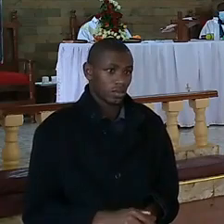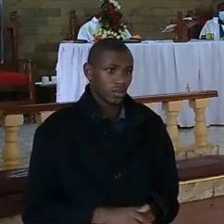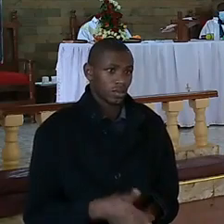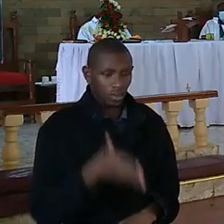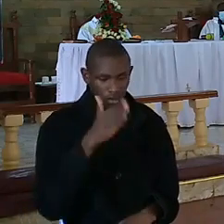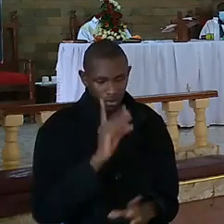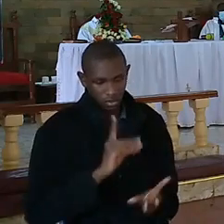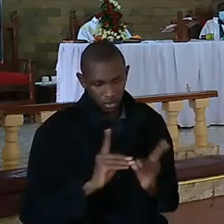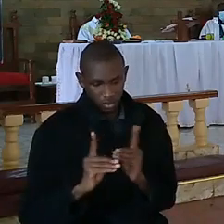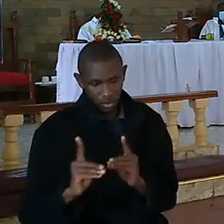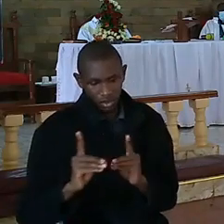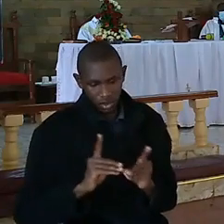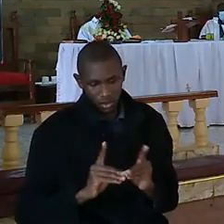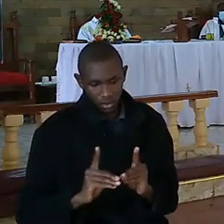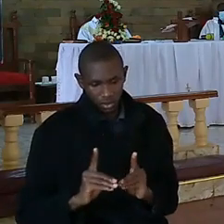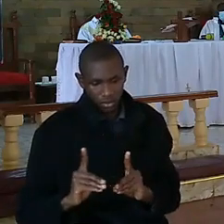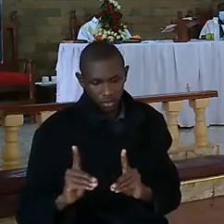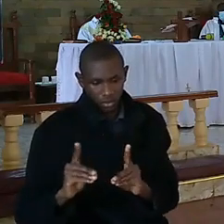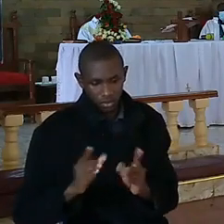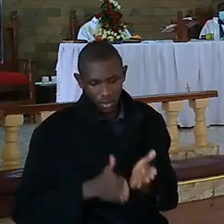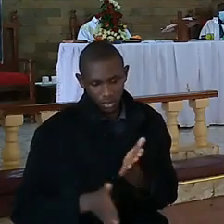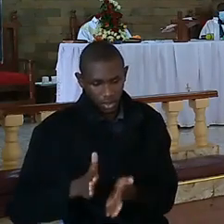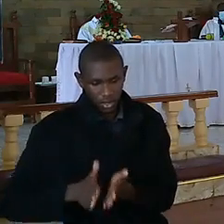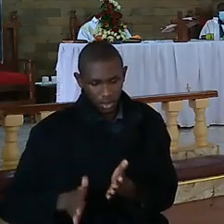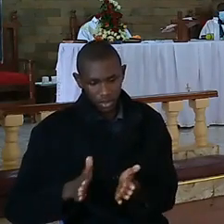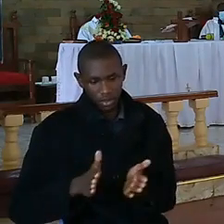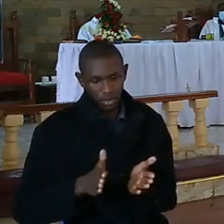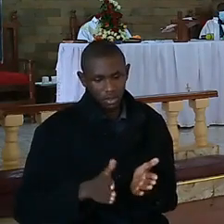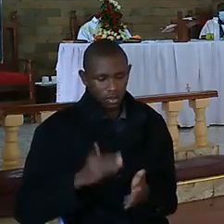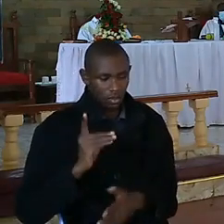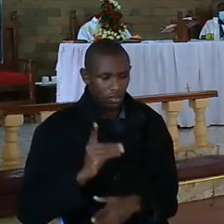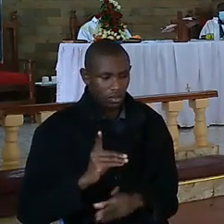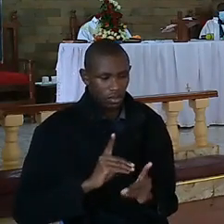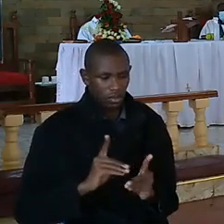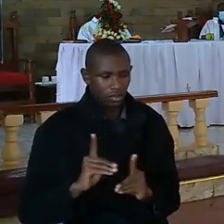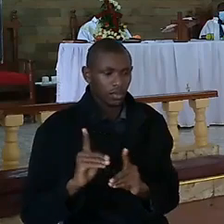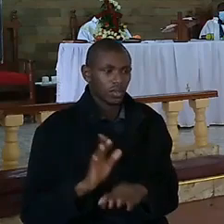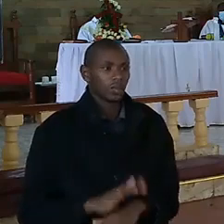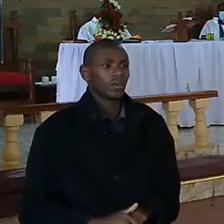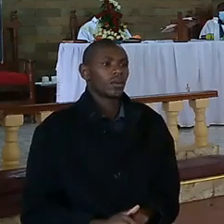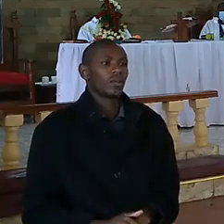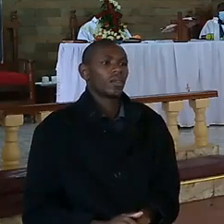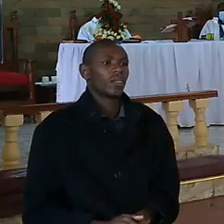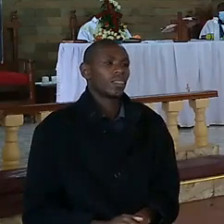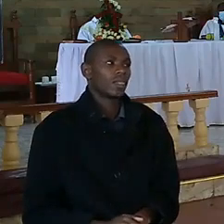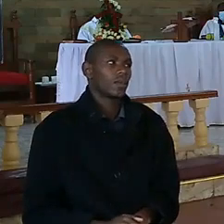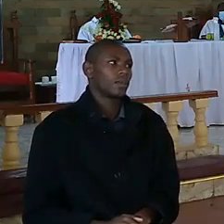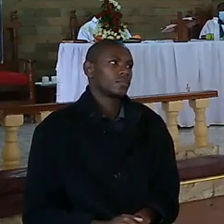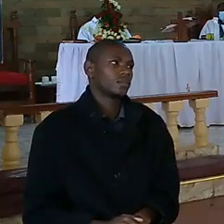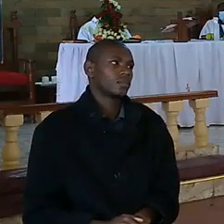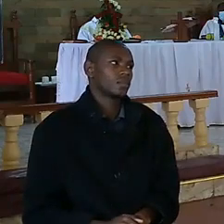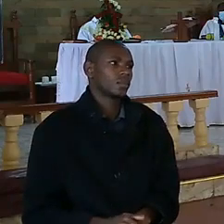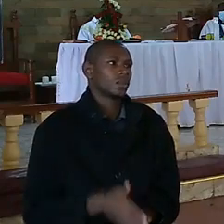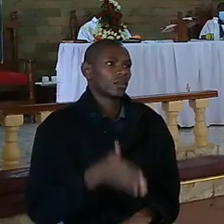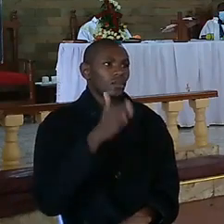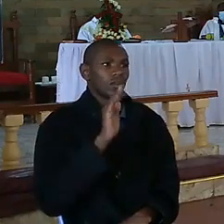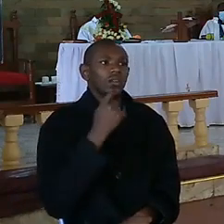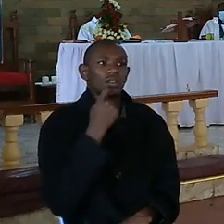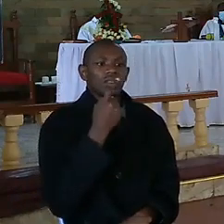makora na maria ma girigira na mangiona makumarituhira na makumagitira hinya agakimera ndiramwira maundu